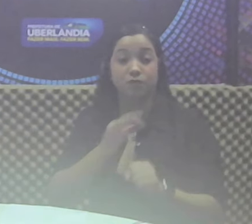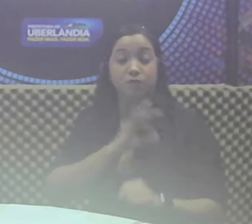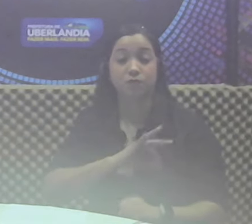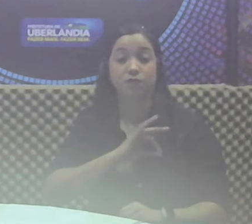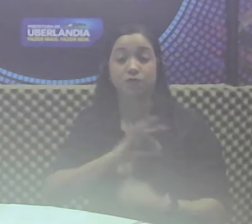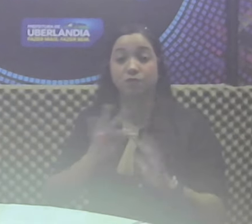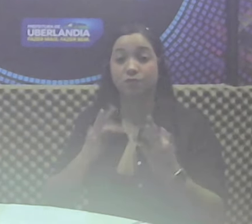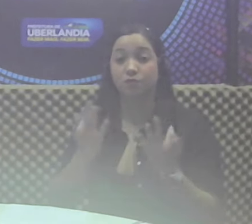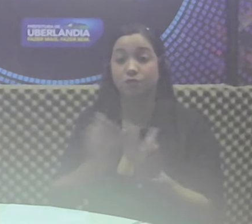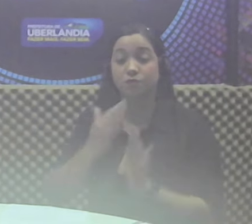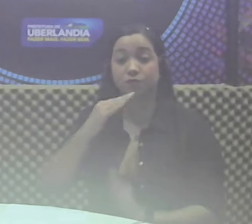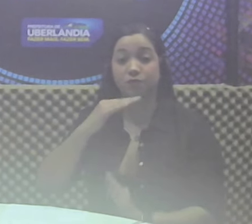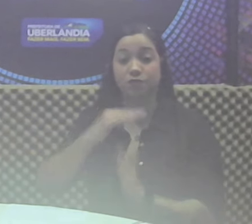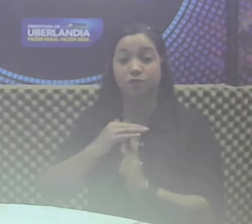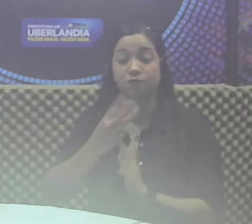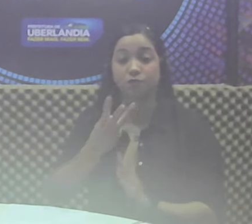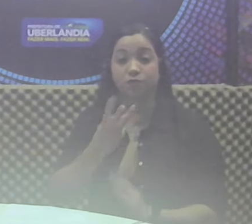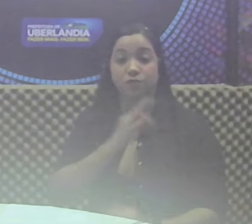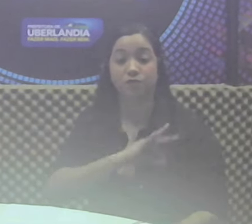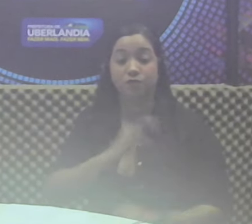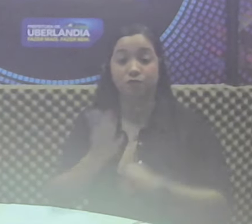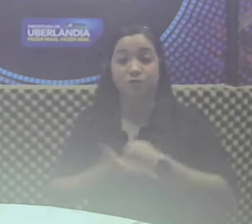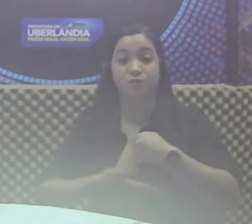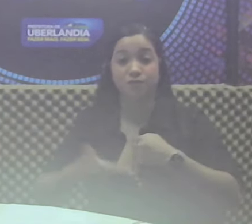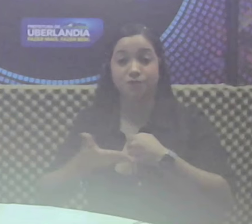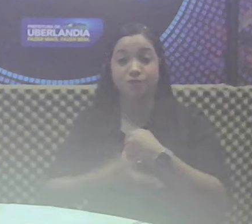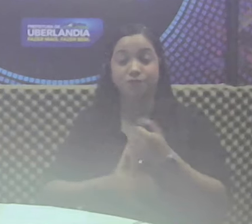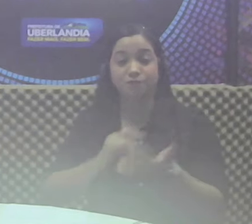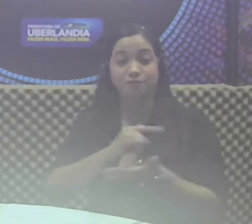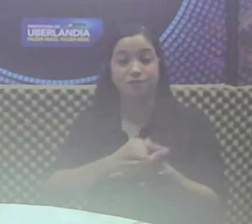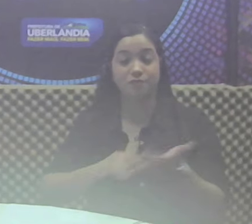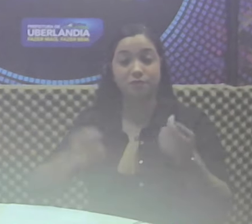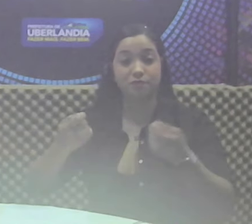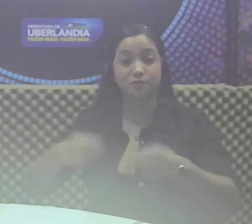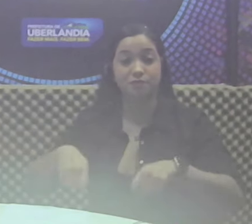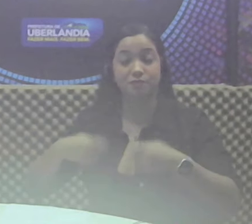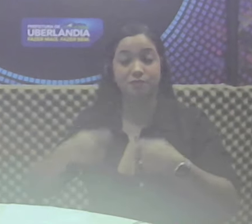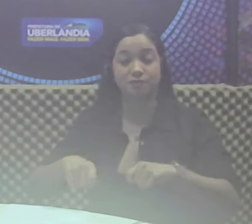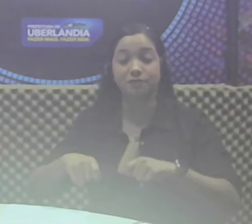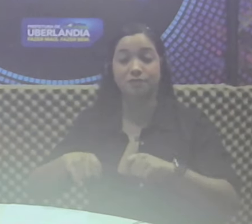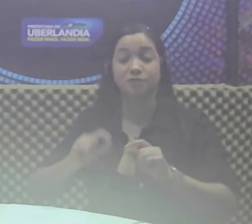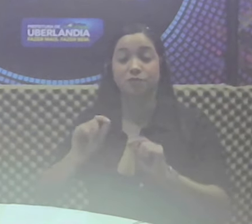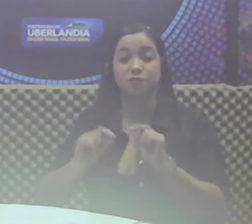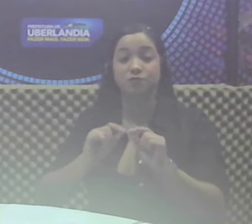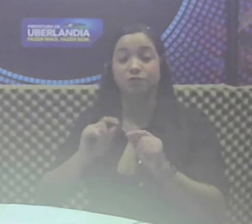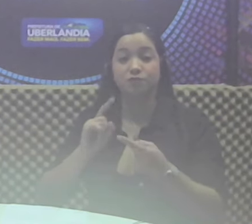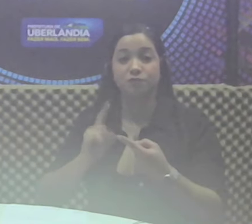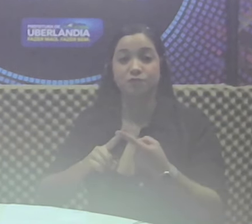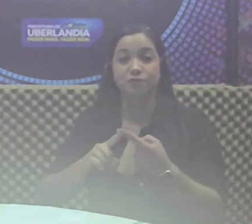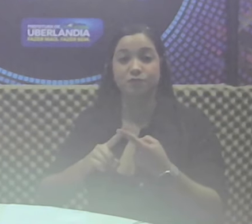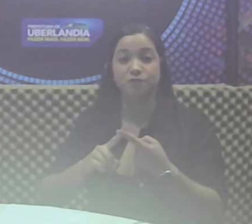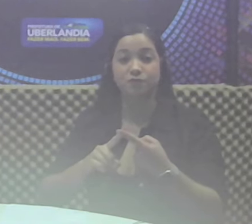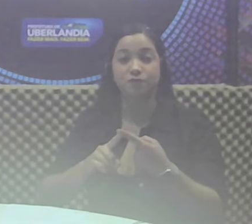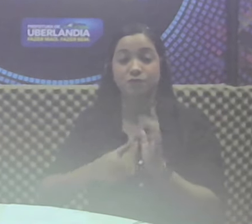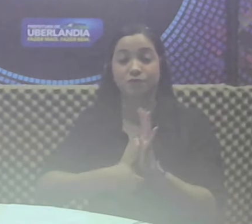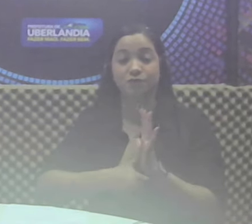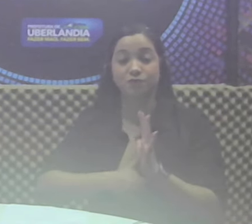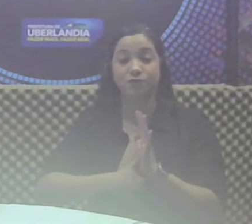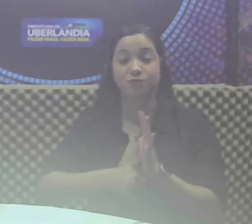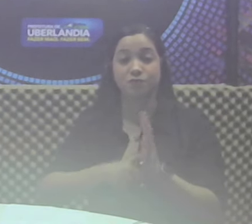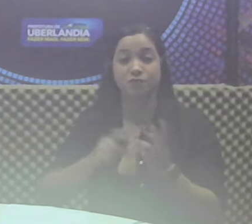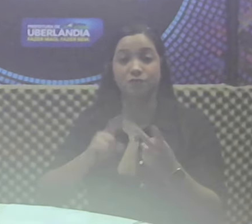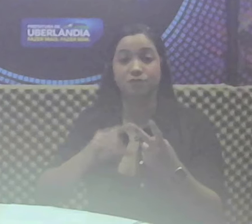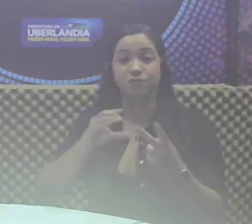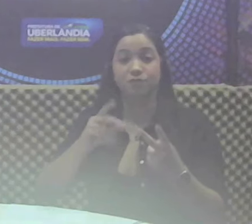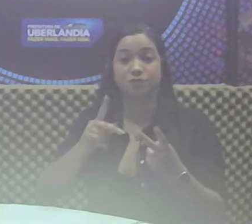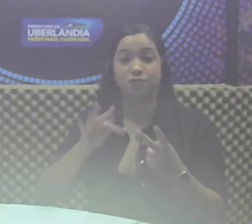familiar de até 3 salários mínimos. Os documentos necessários para fazer a inscrição são carteira de identidade,